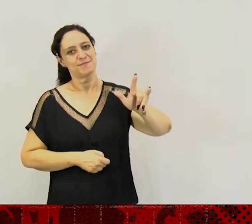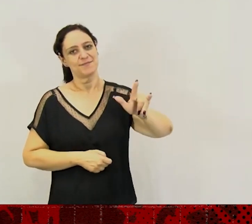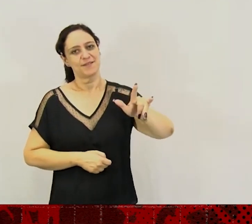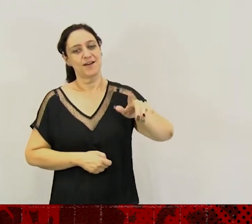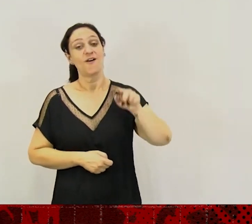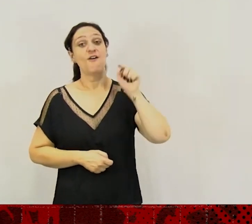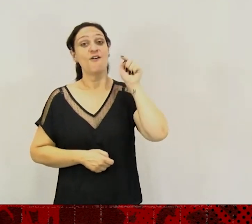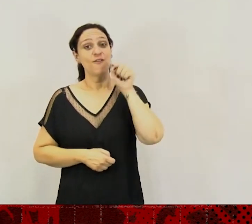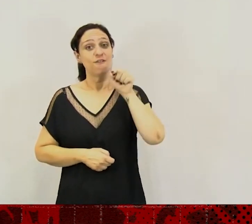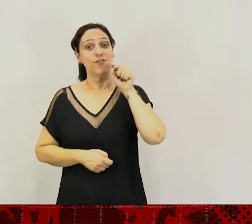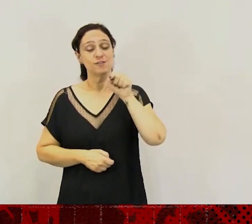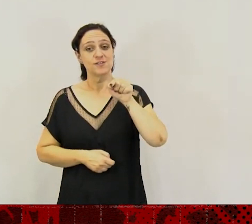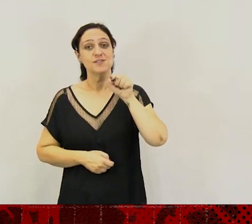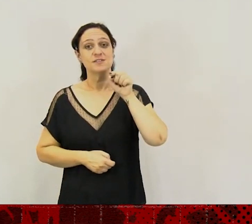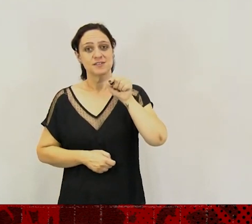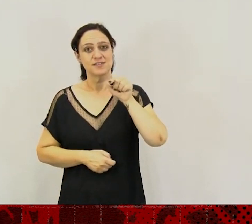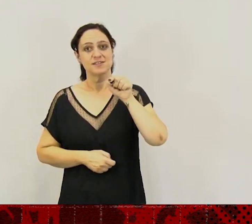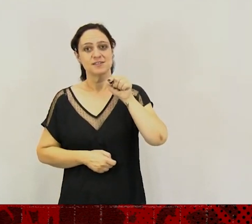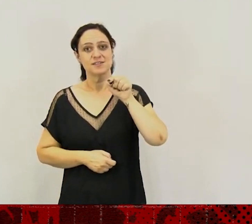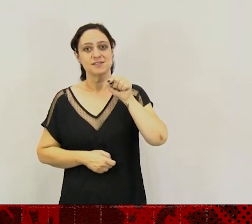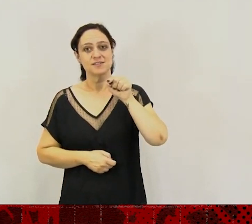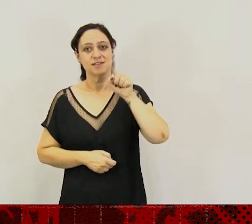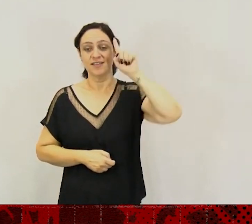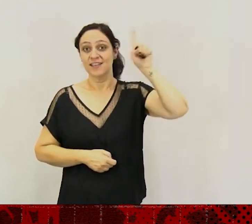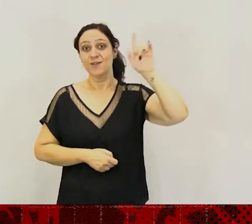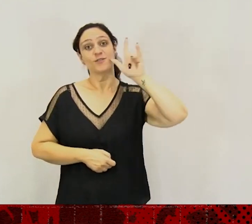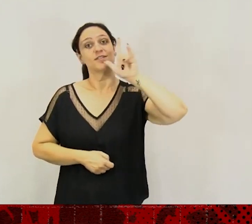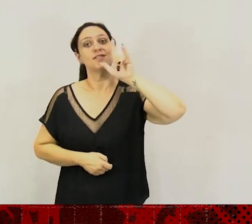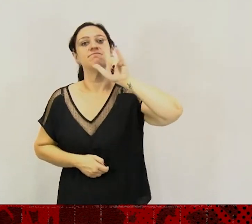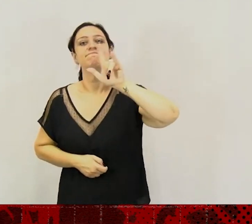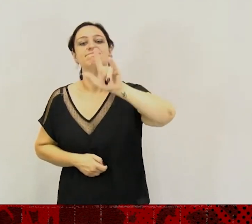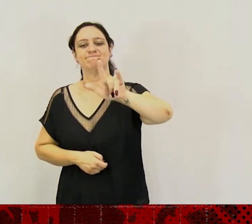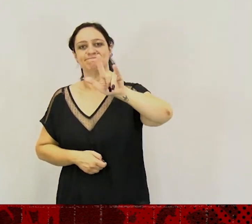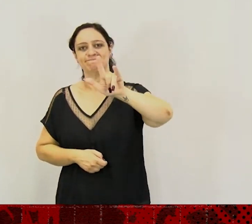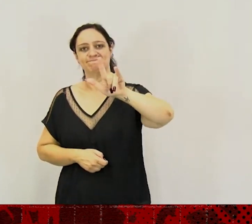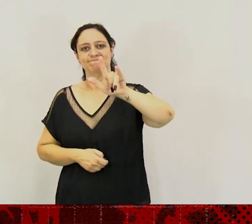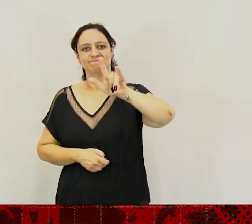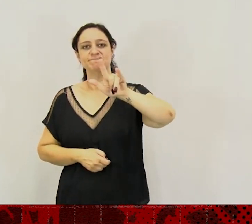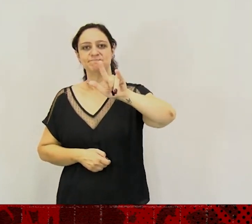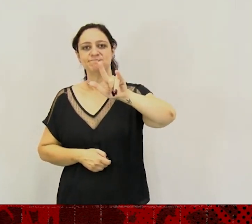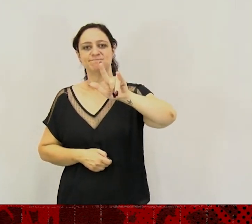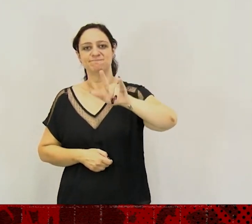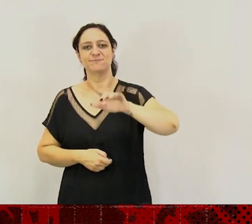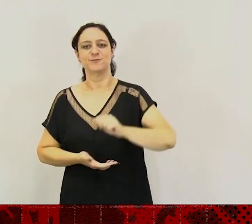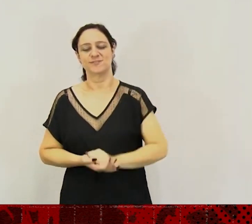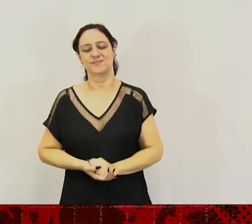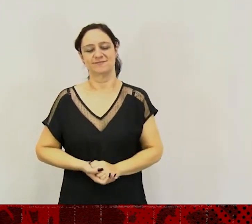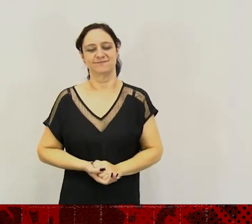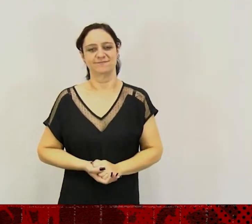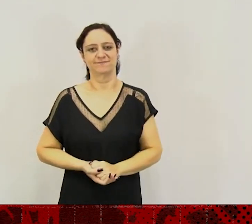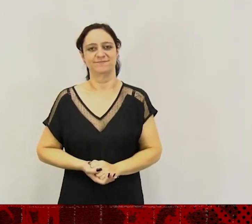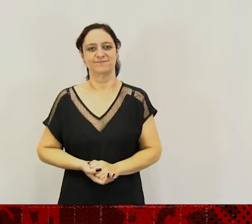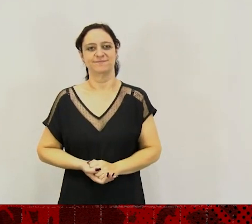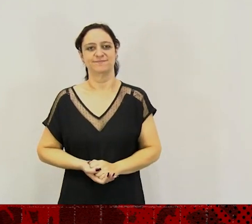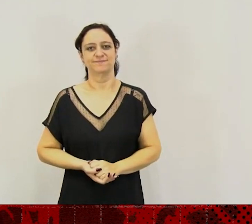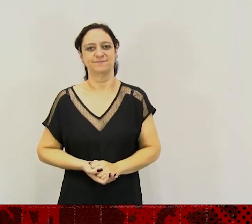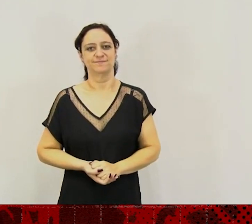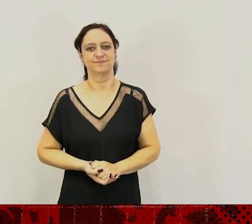é amado de Deus. Você é amada de